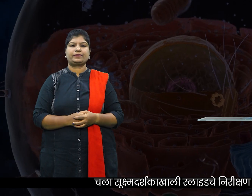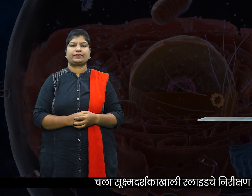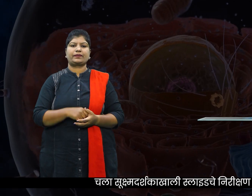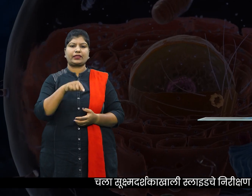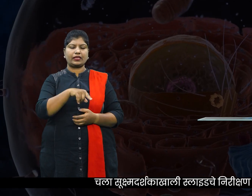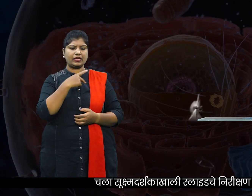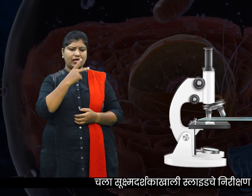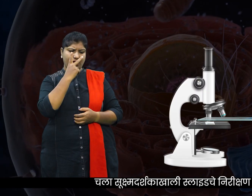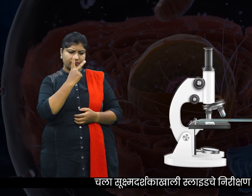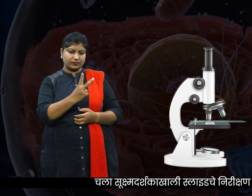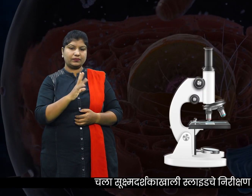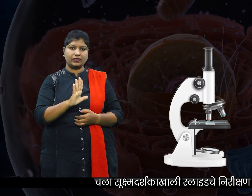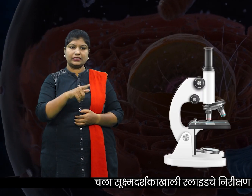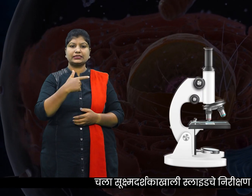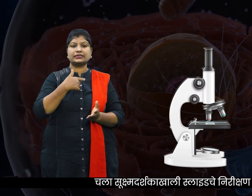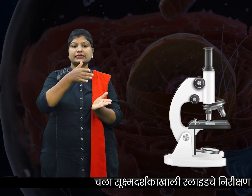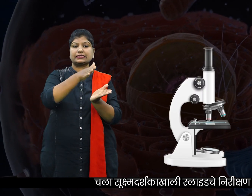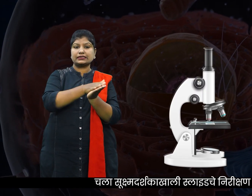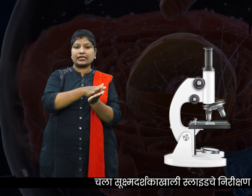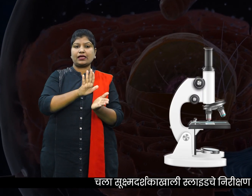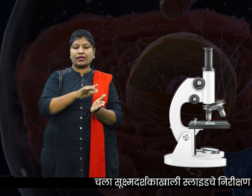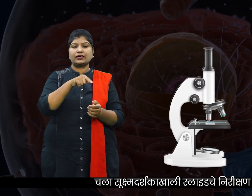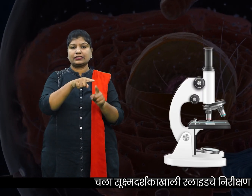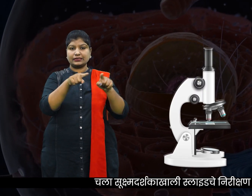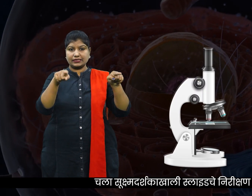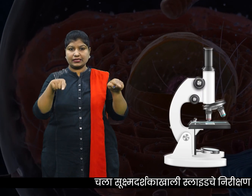चला सूक्ष्मदर्शकाखाली स्लाइडचे निरीक्षण करा.